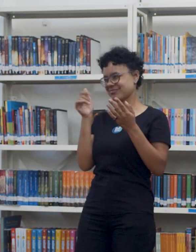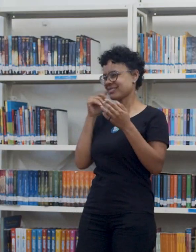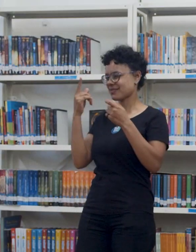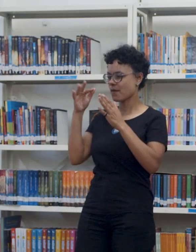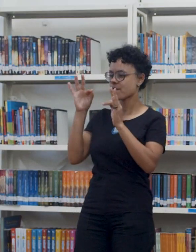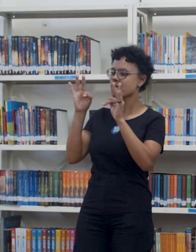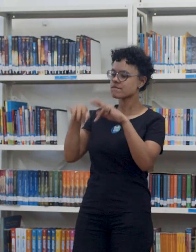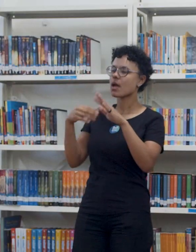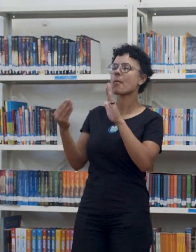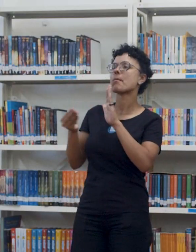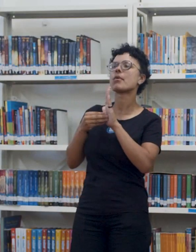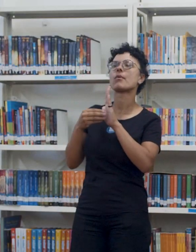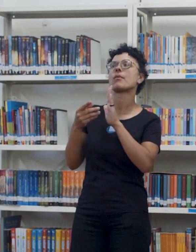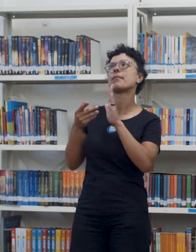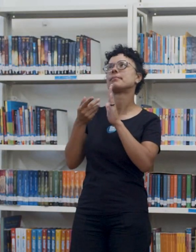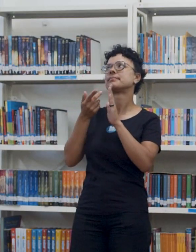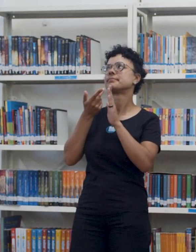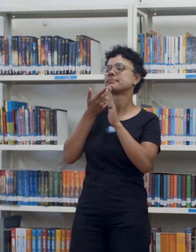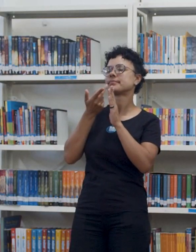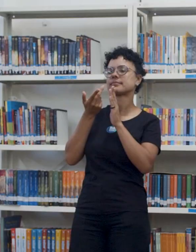né, com uma